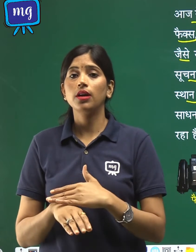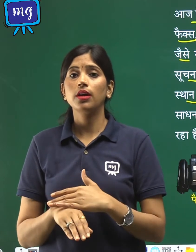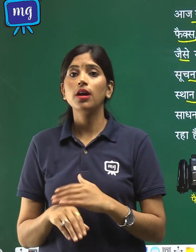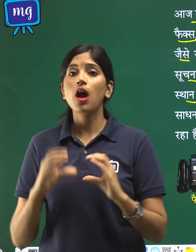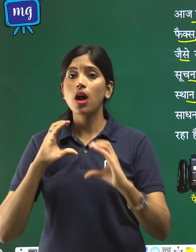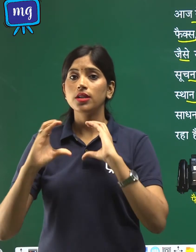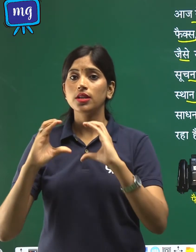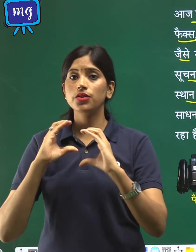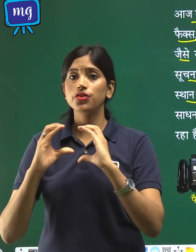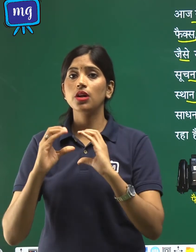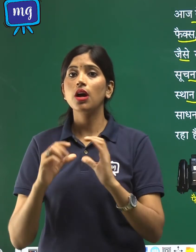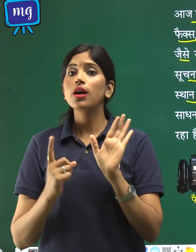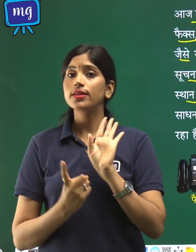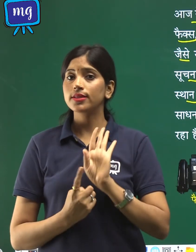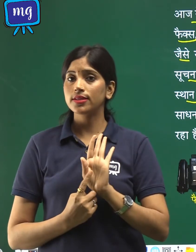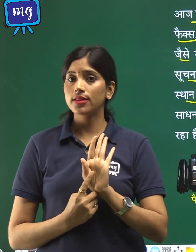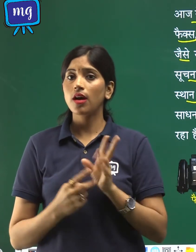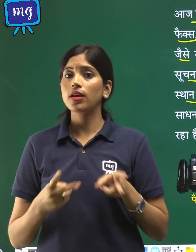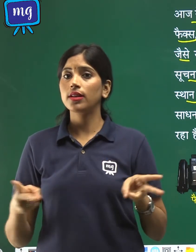संचार साधन